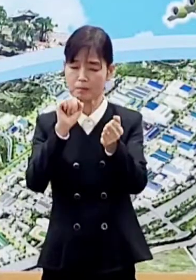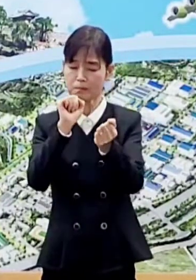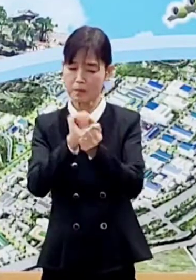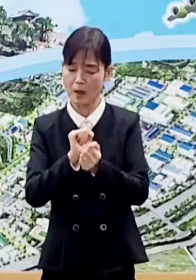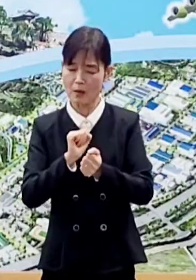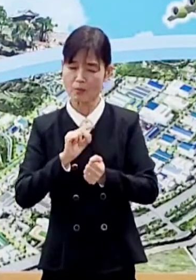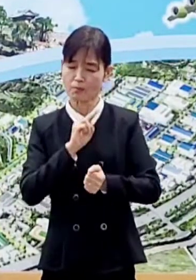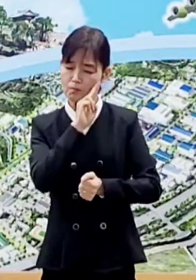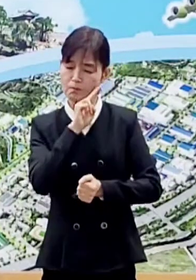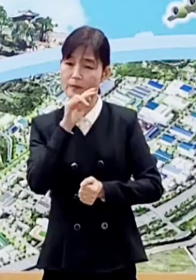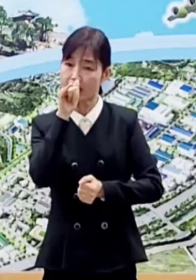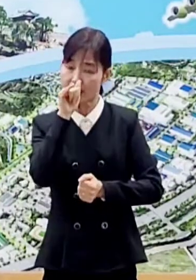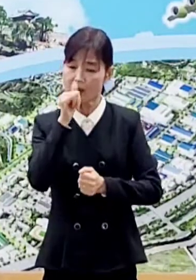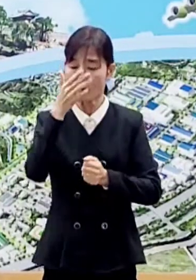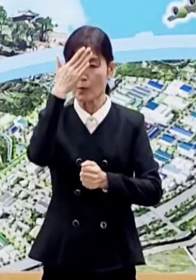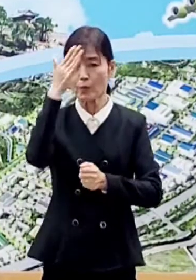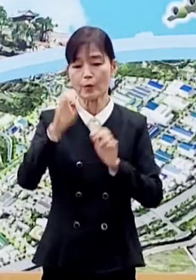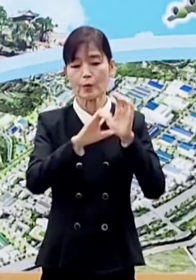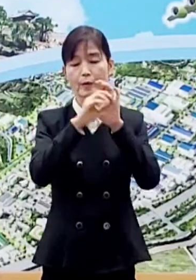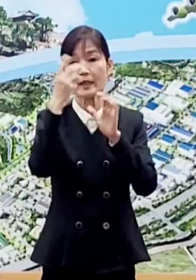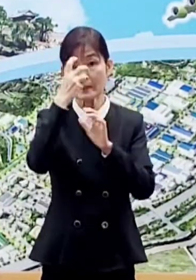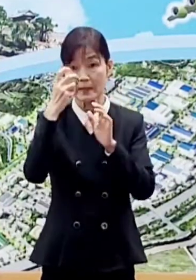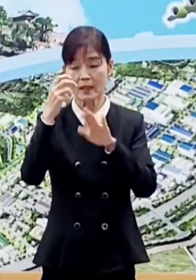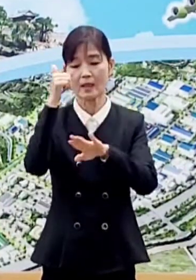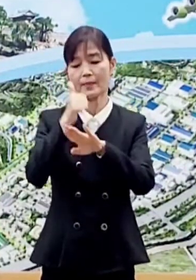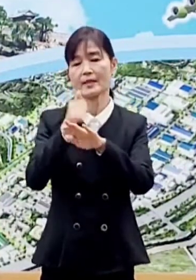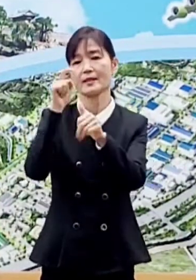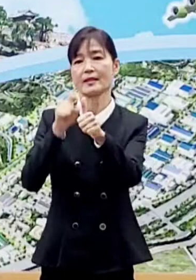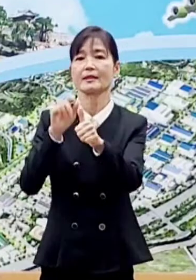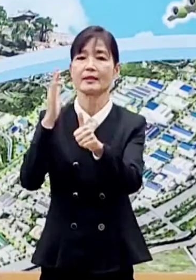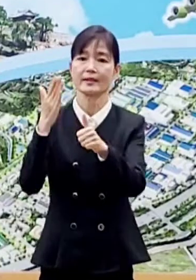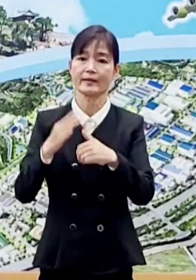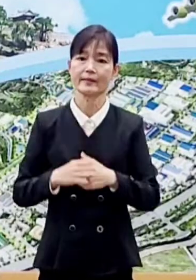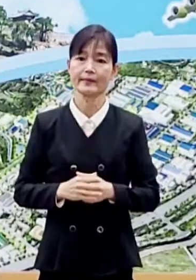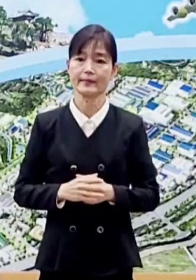의심되어 시민 무료 선제검사에서 양성 판정을 받았습니다.